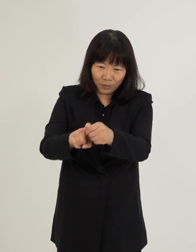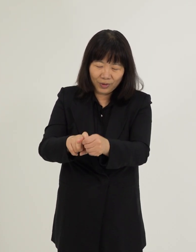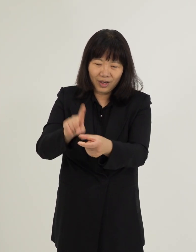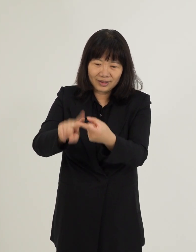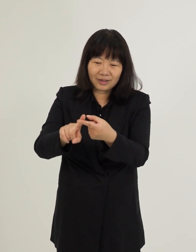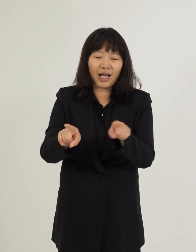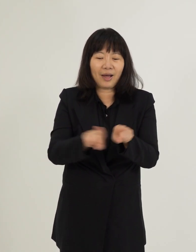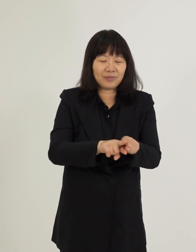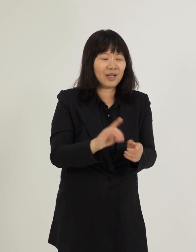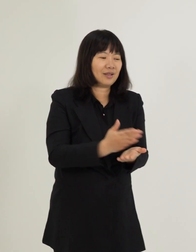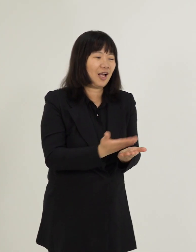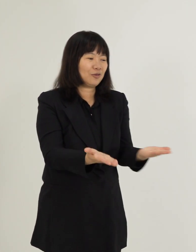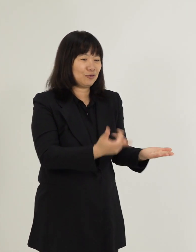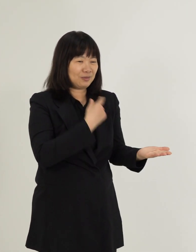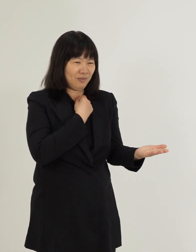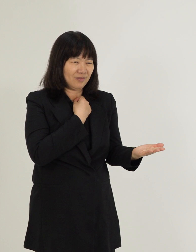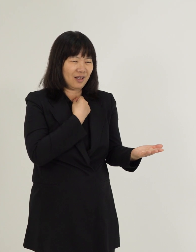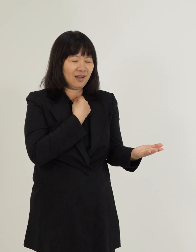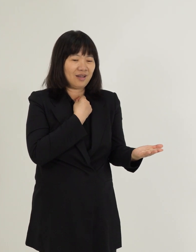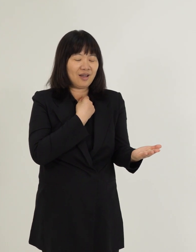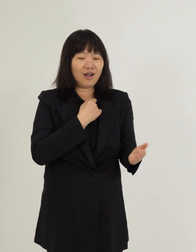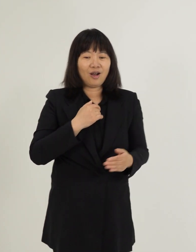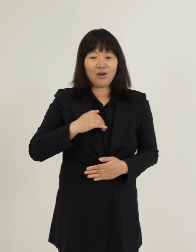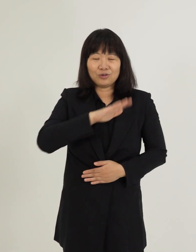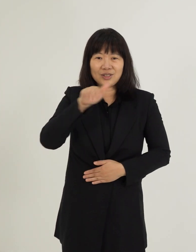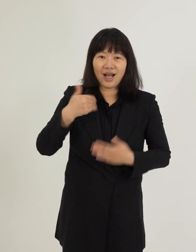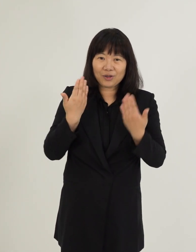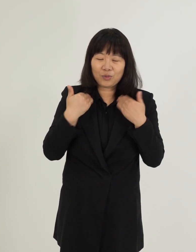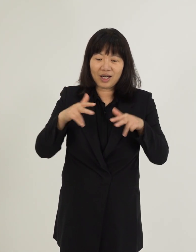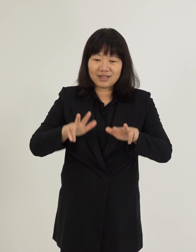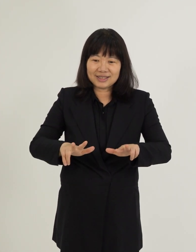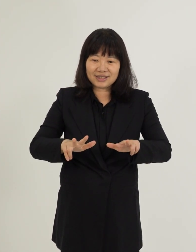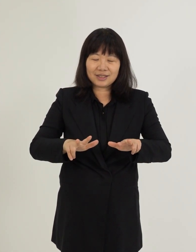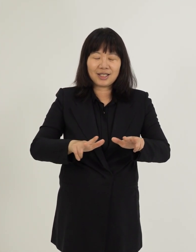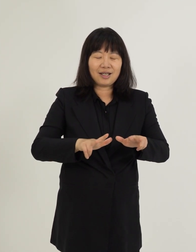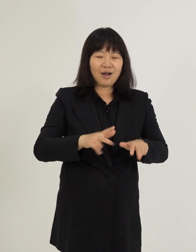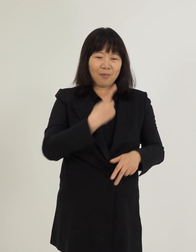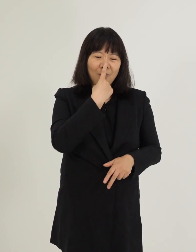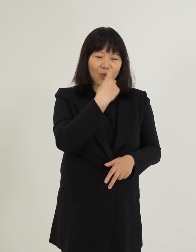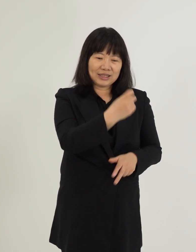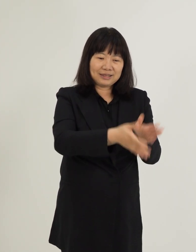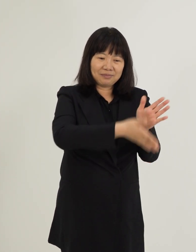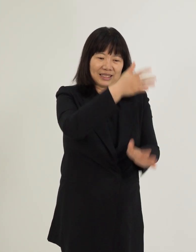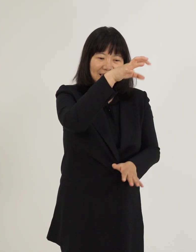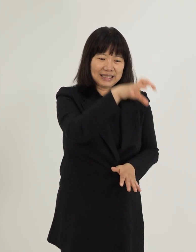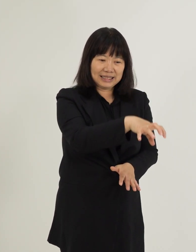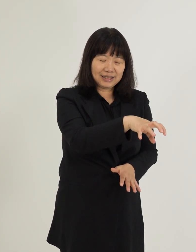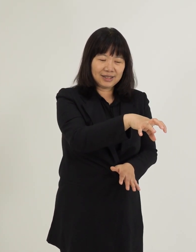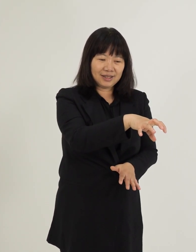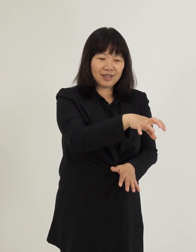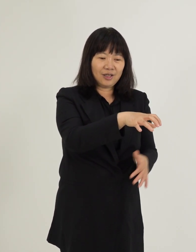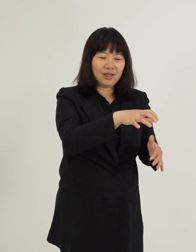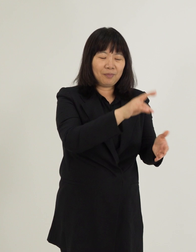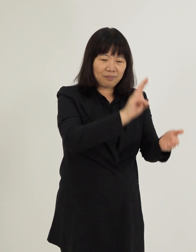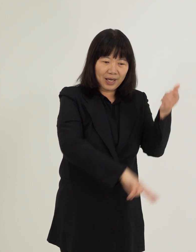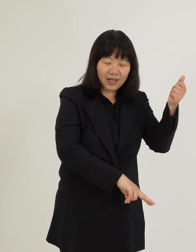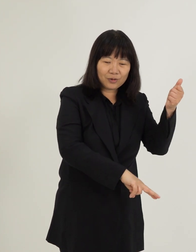우리 학교가 왜 여기까지 이렇게 결정을 하게 됐는가에 대한 이 주변 환경을